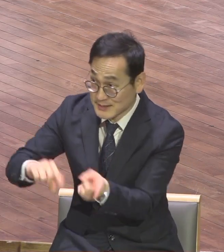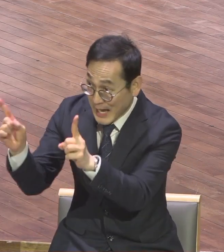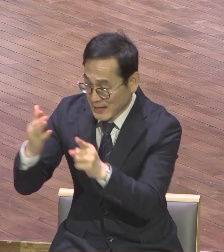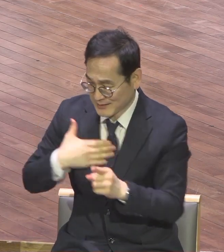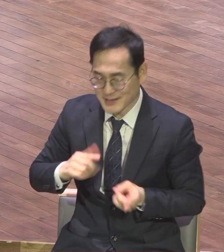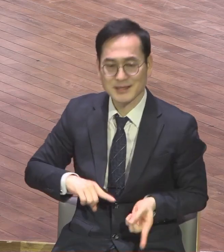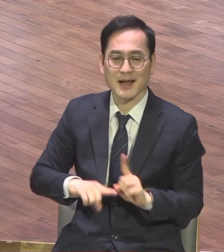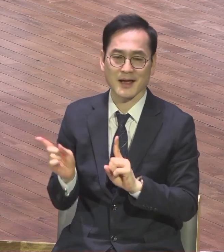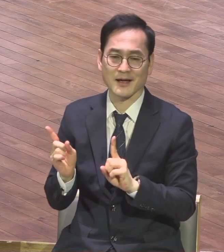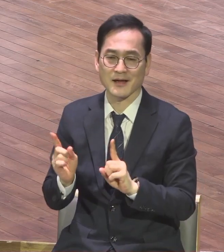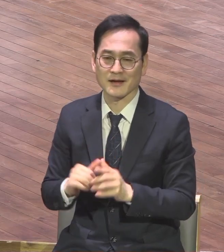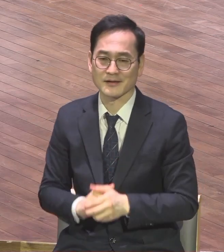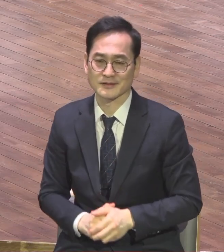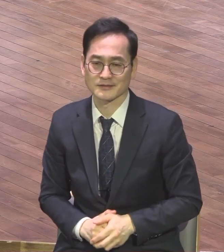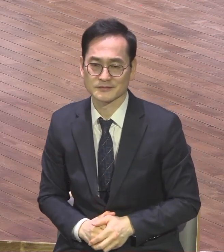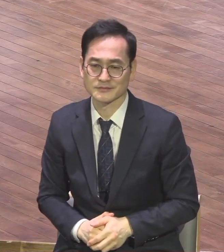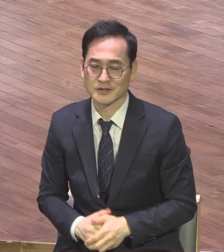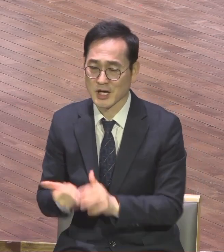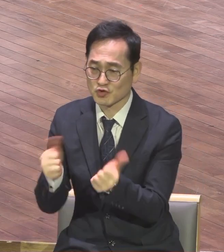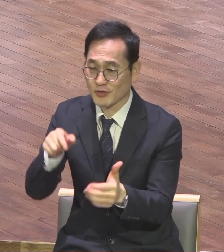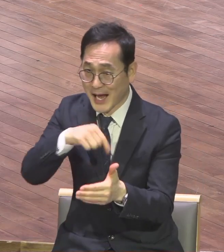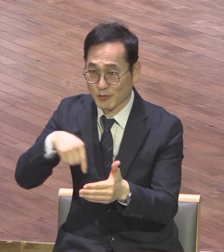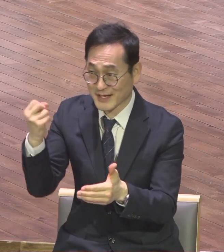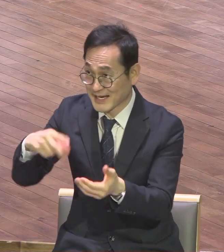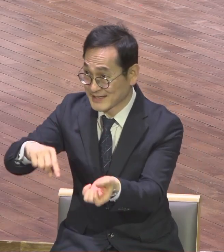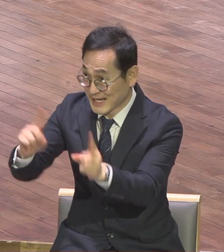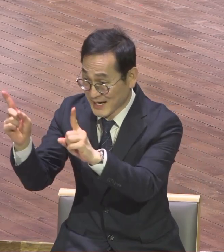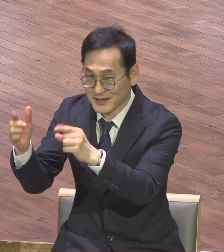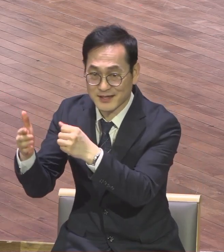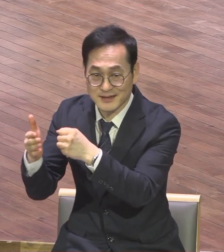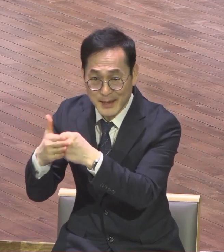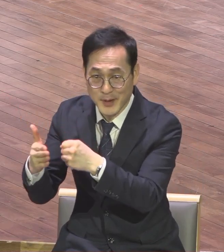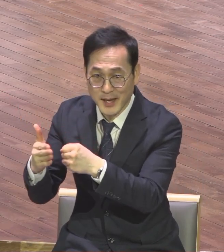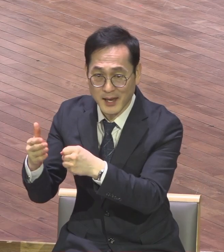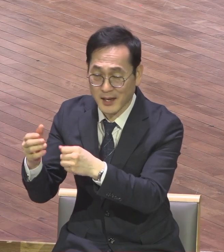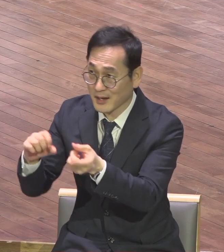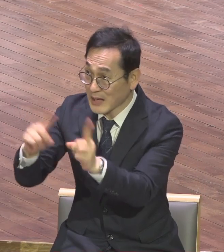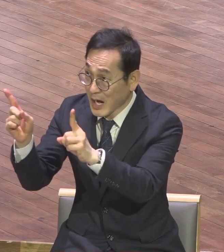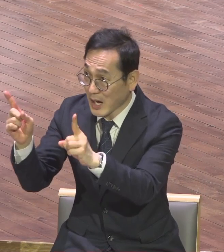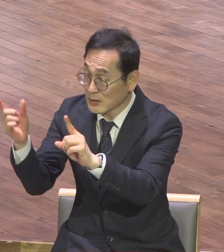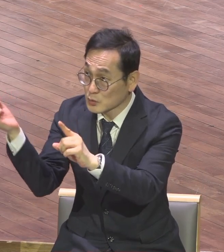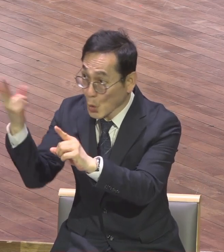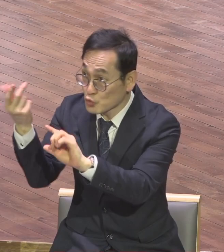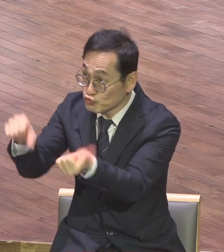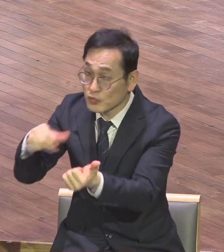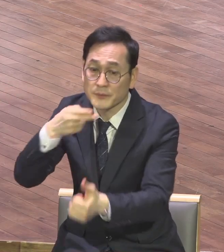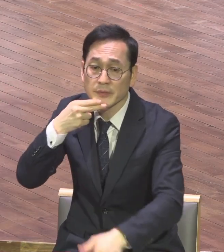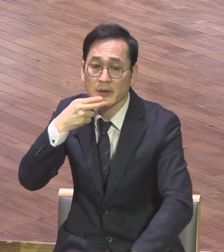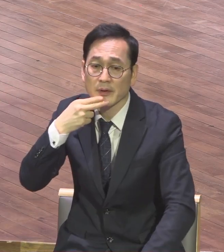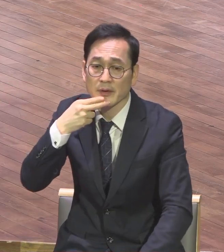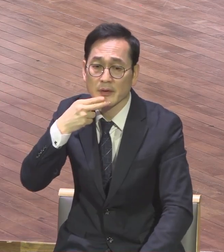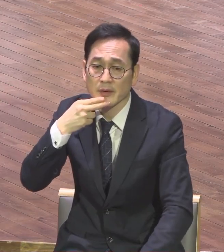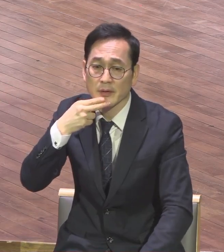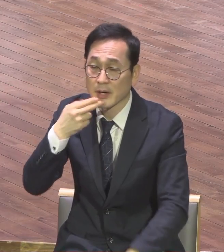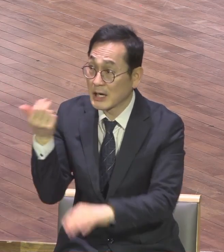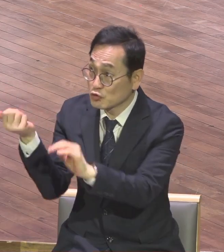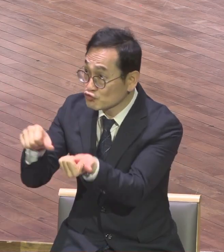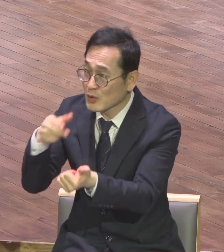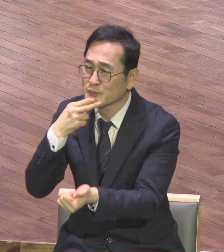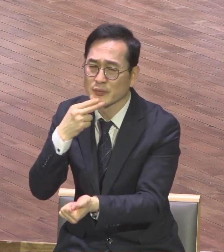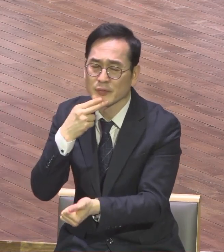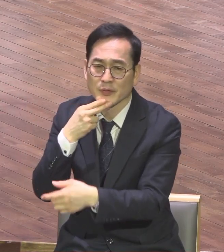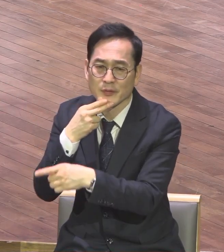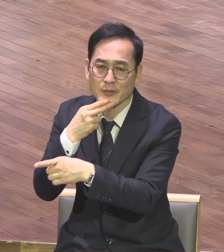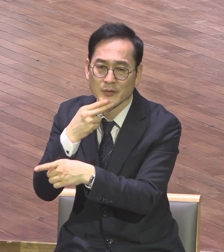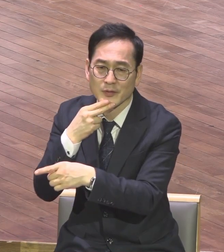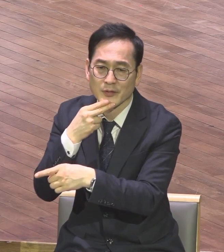믿노니 이는 그리스도께서 죽은 자 가운데서 살아나셨으며 다시 죽지 아니하고 사망이 다시 그를 주장하지